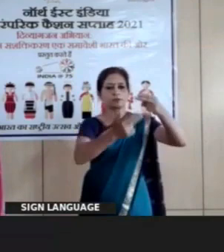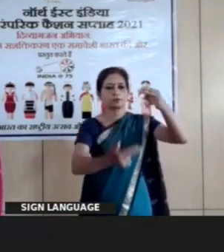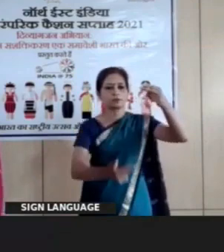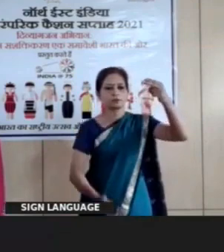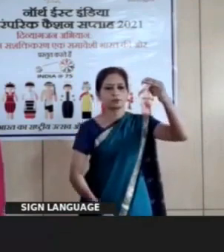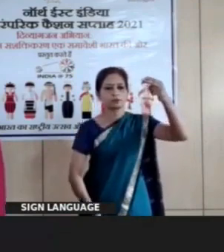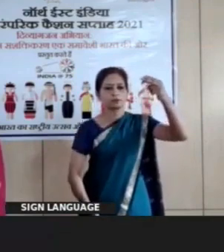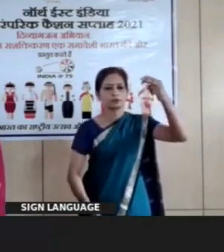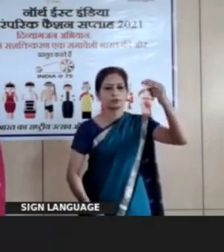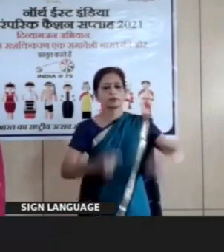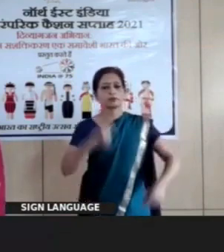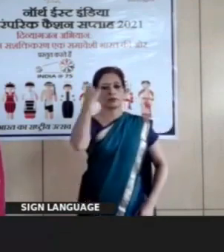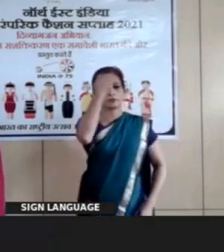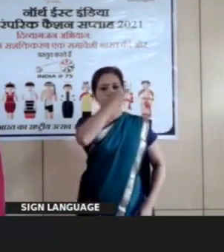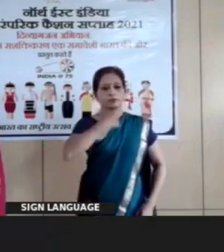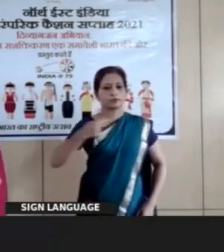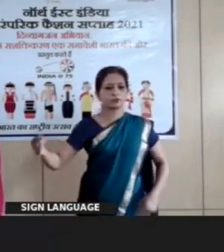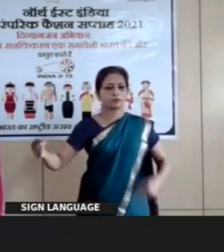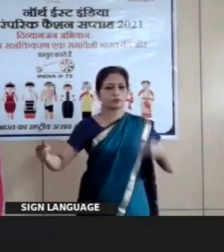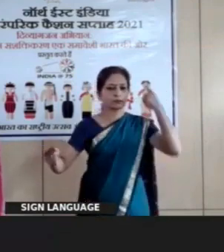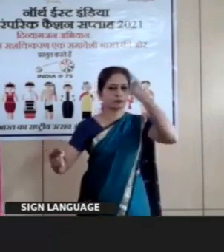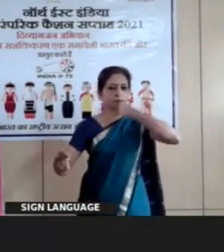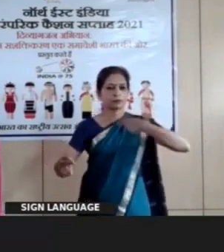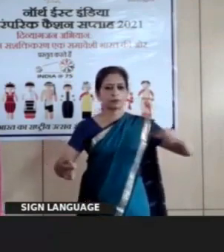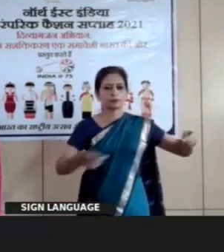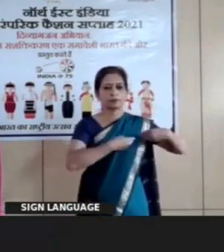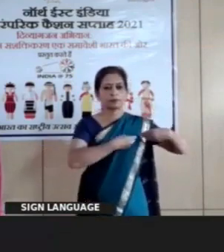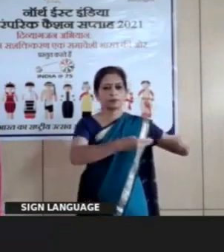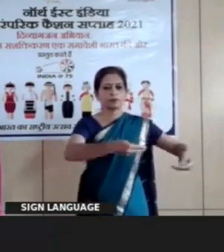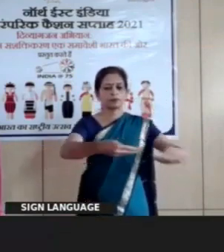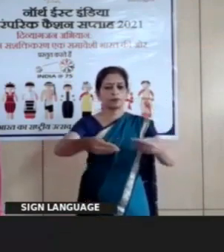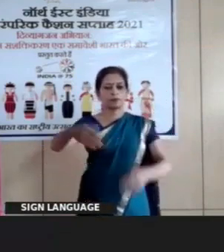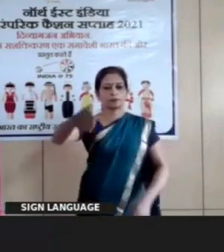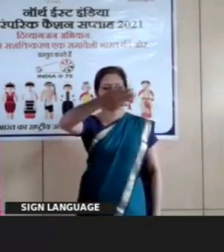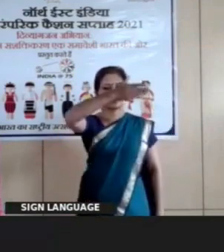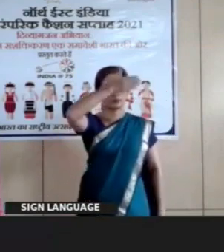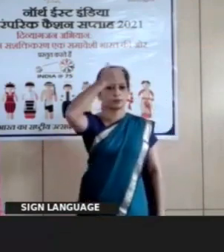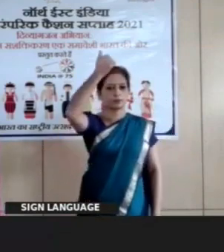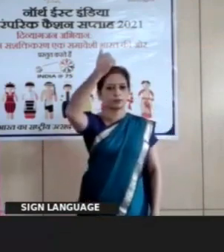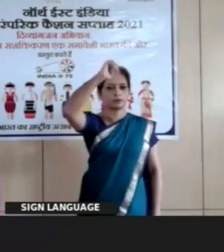गाहे तव जय गाथा जन गण